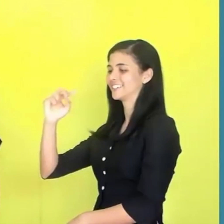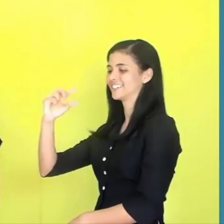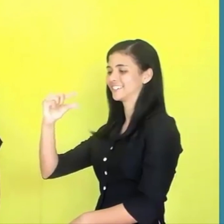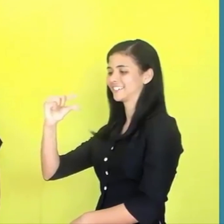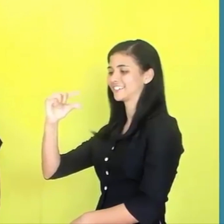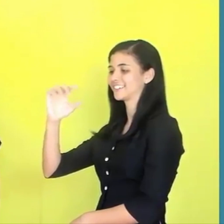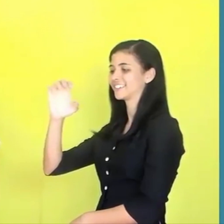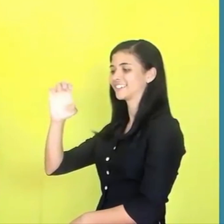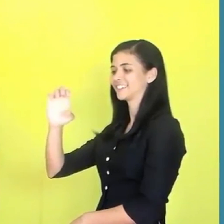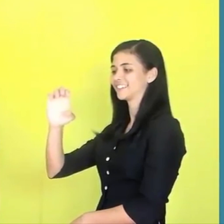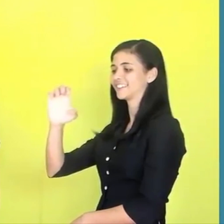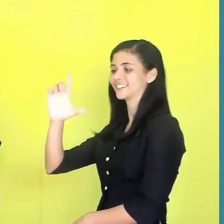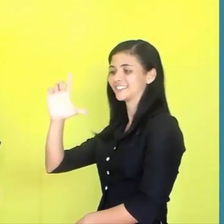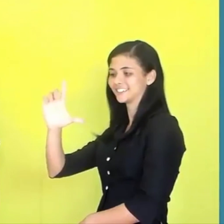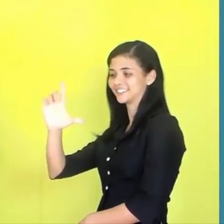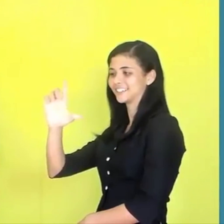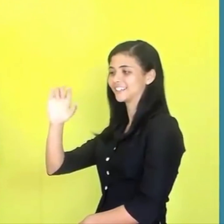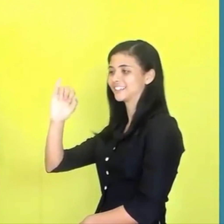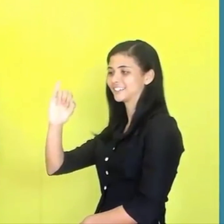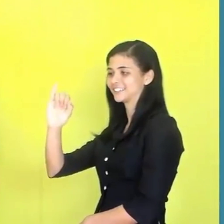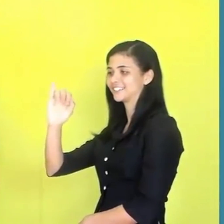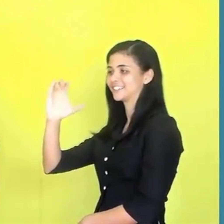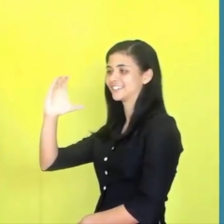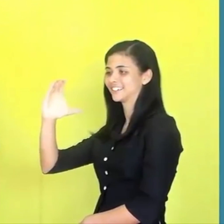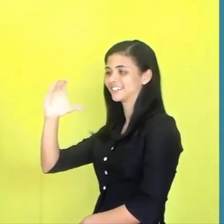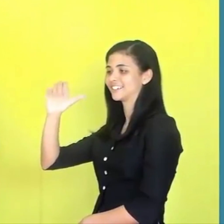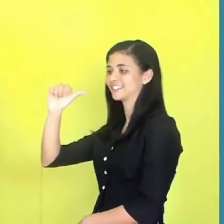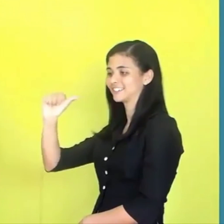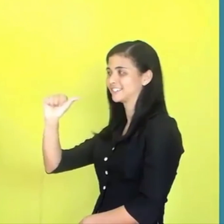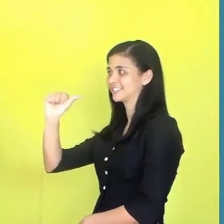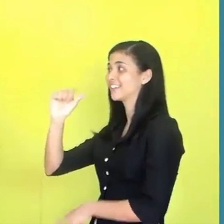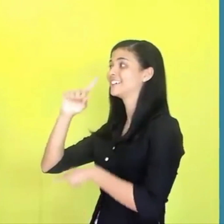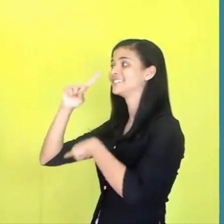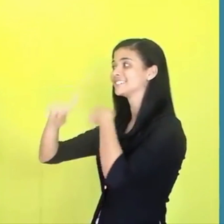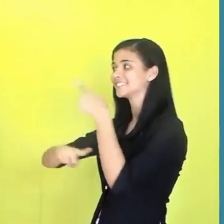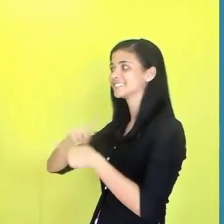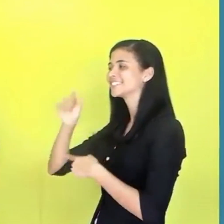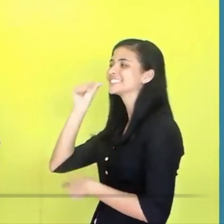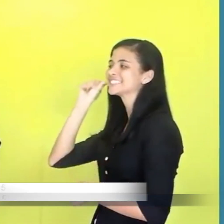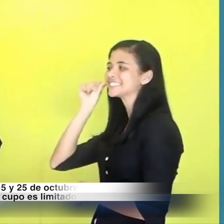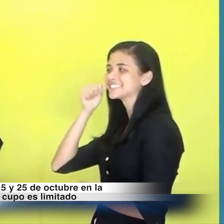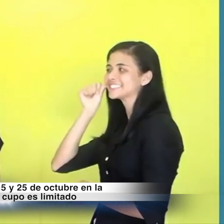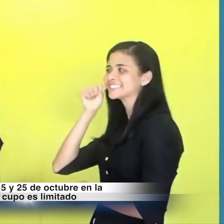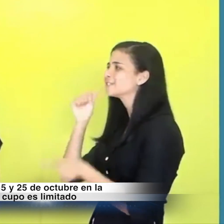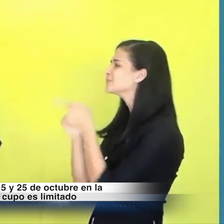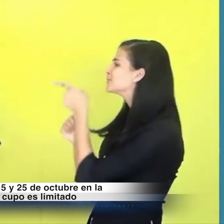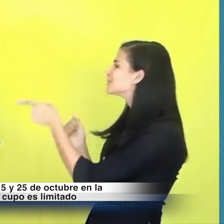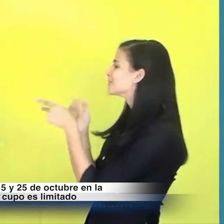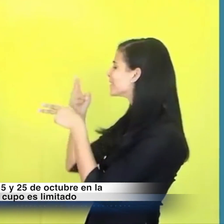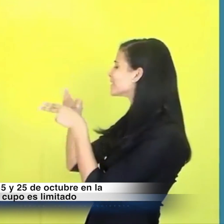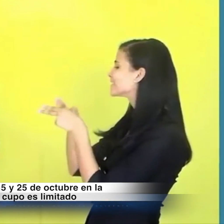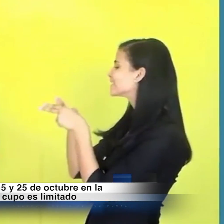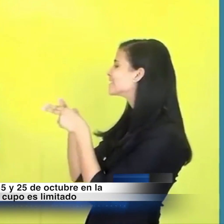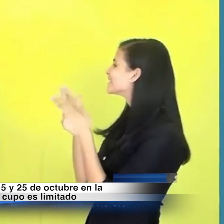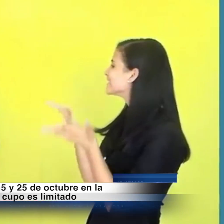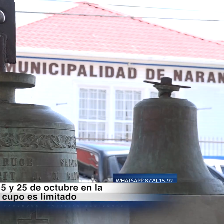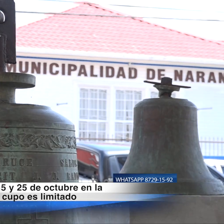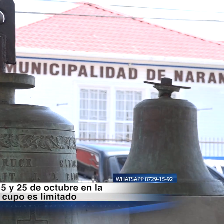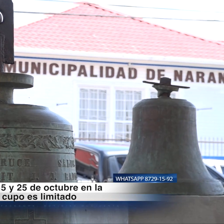infraestructura como también al tener este tipo de talleres les co puedan ser atendidos de la mejor manera con